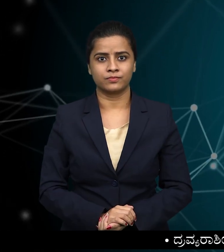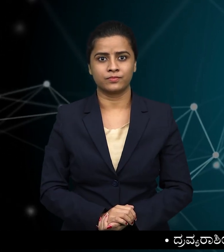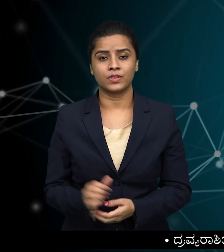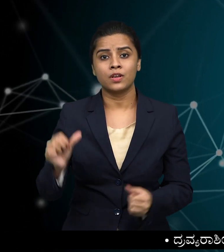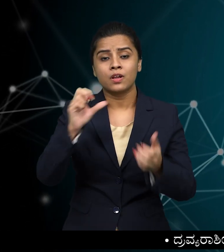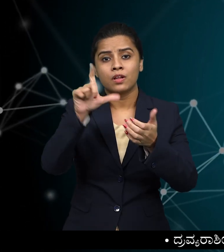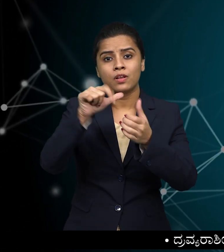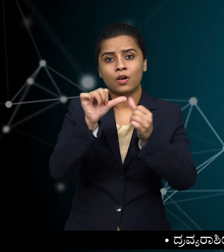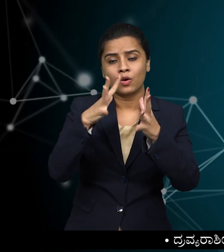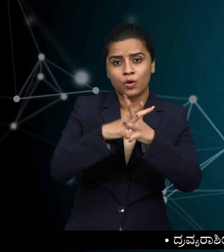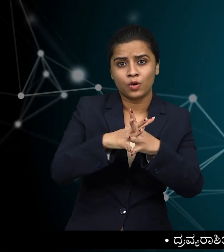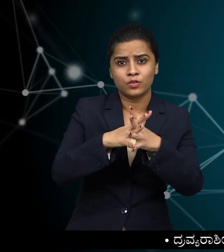ದ್ರವ್ಯರಾಶಿಯ ಸಂರಕ್ಷಣೆಯ ಕಾನೂನು,